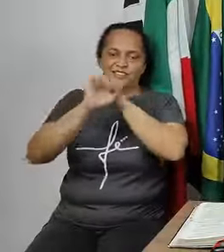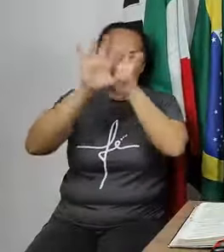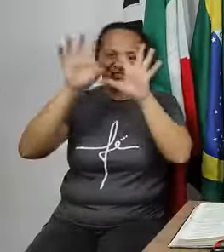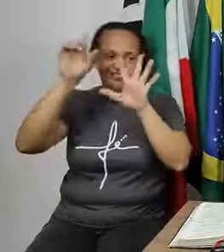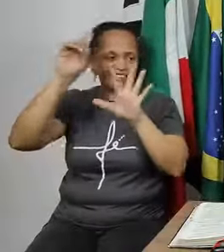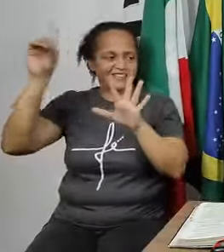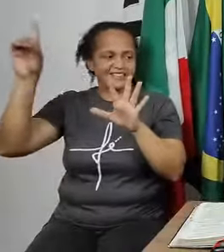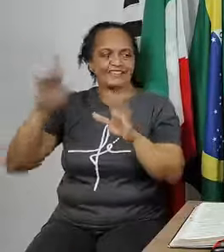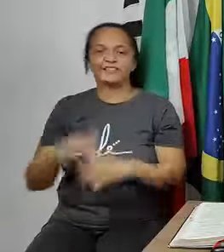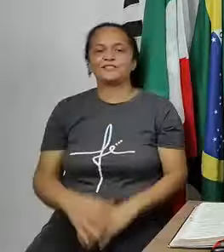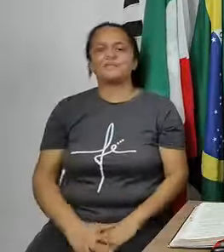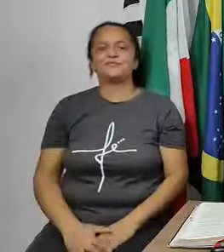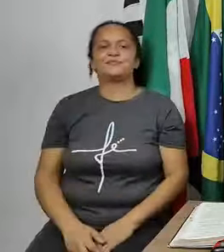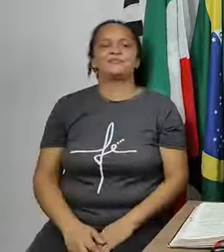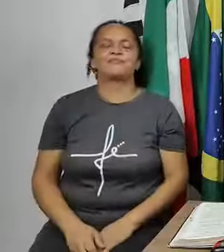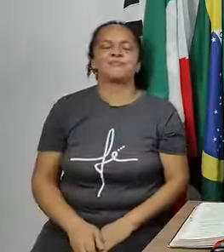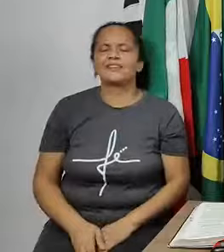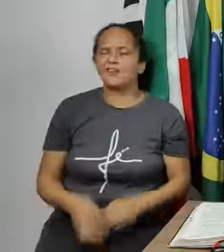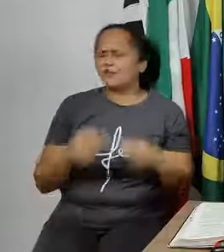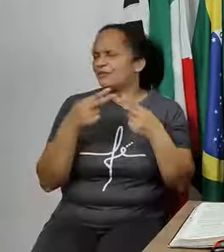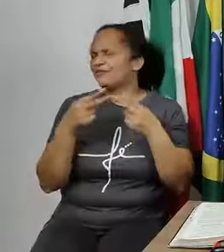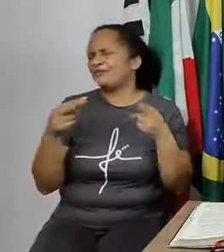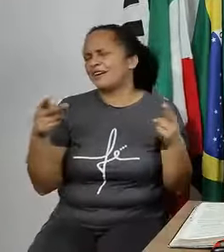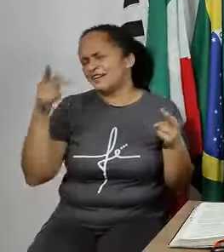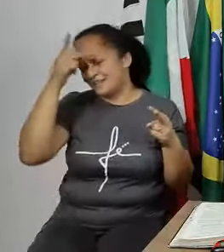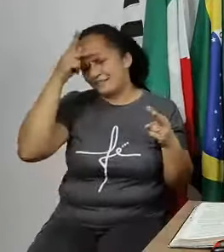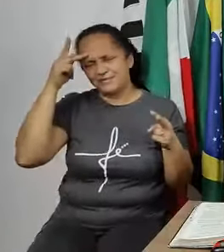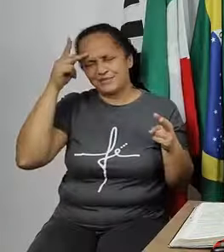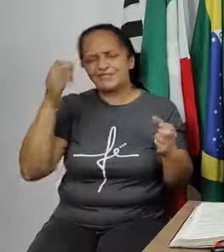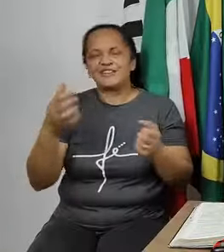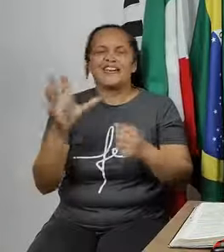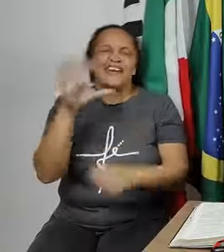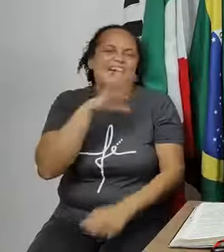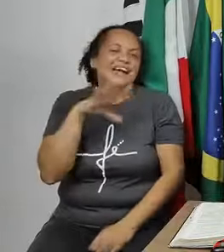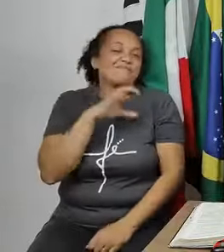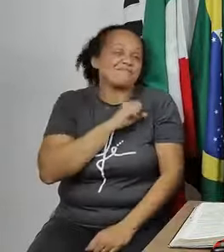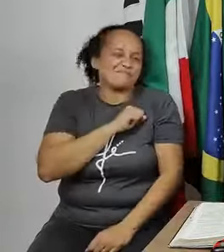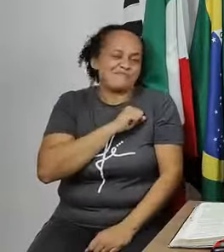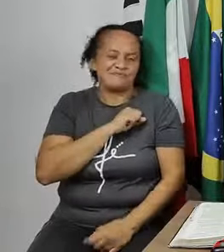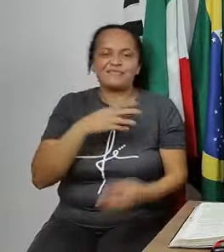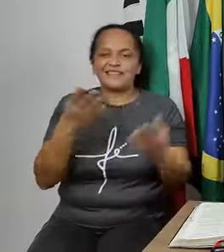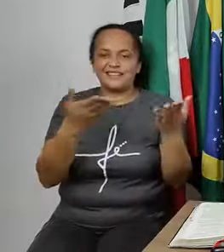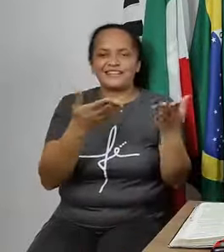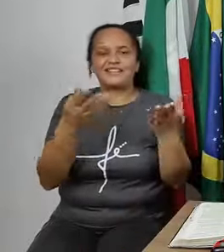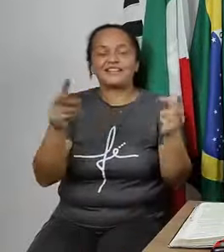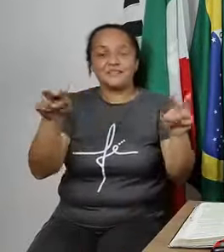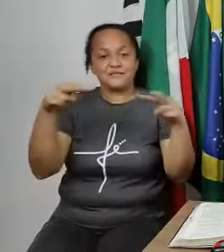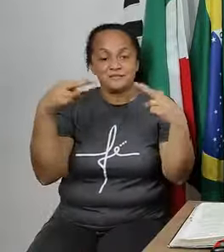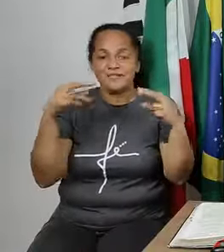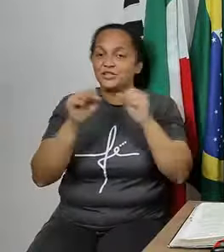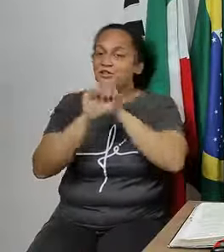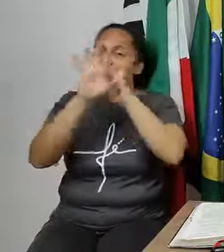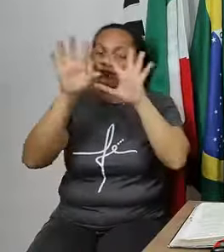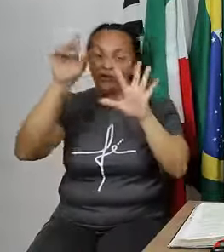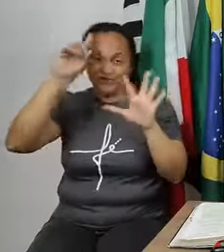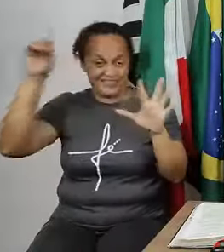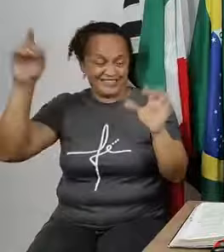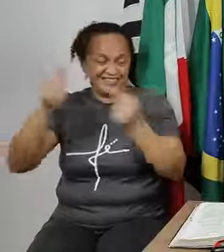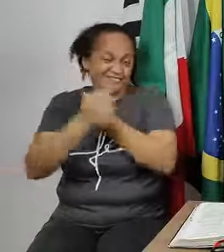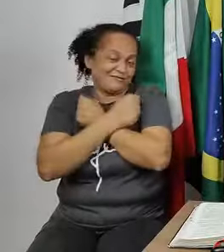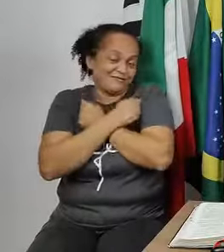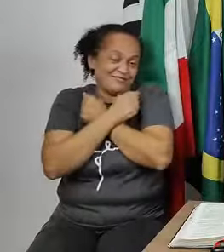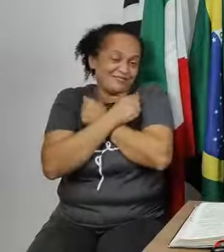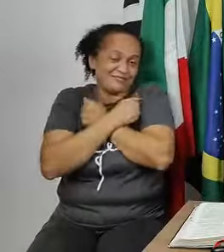Um abração aí, tanta gente querida participando, Glória a Deus por todo esse pessoal. Quem ganha com isso